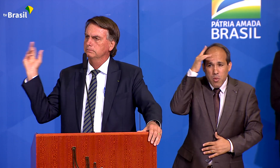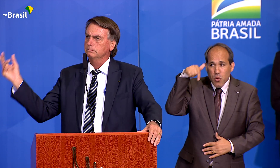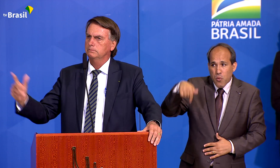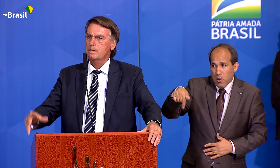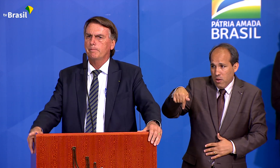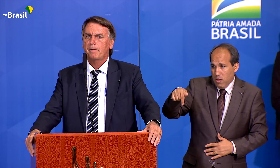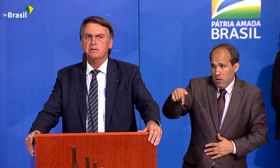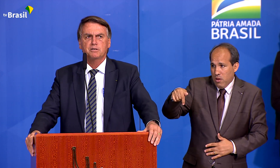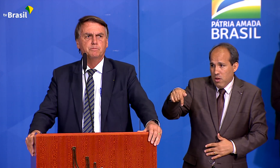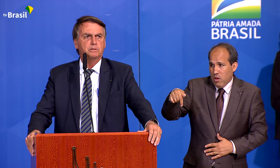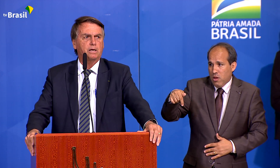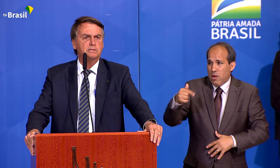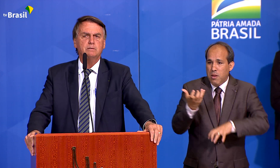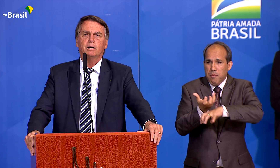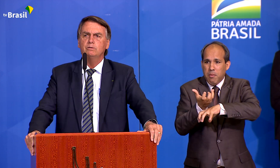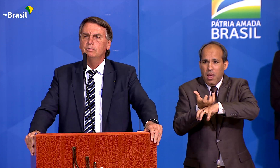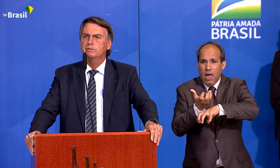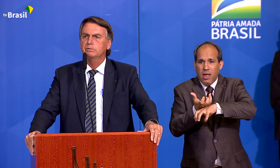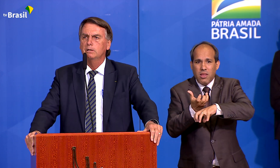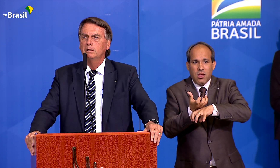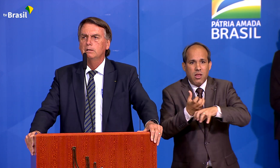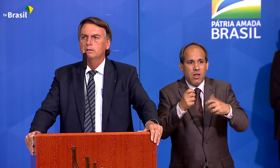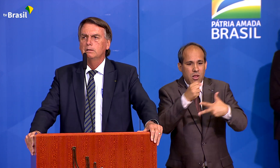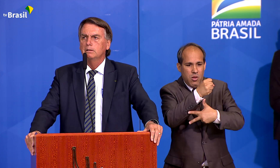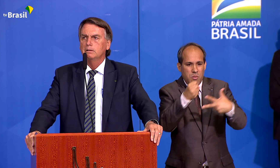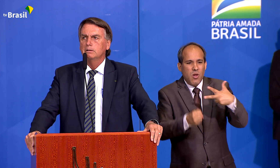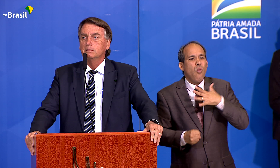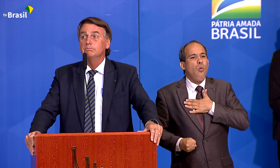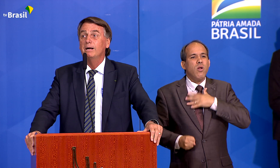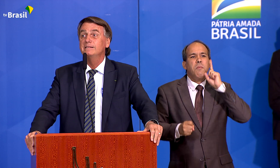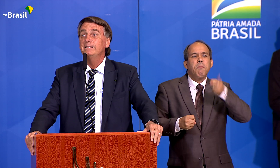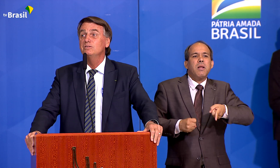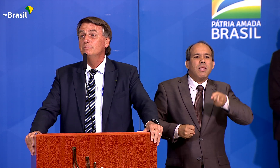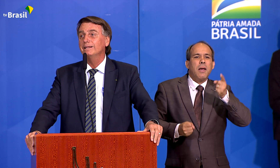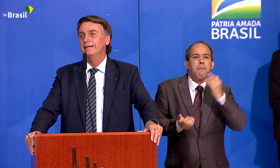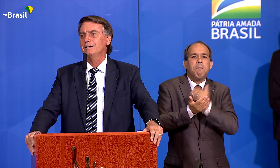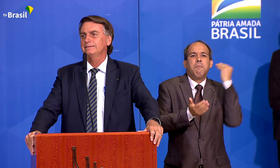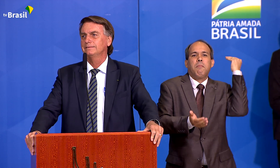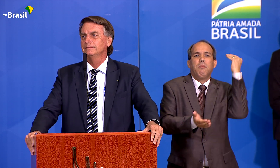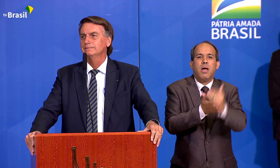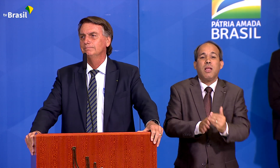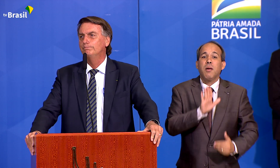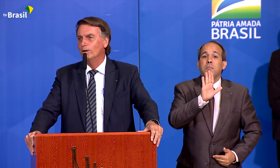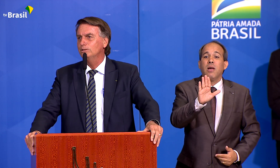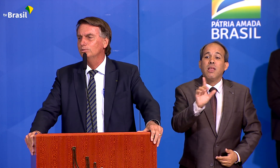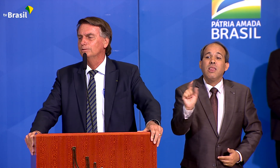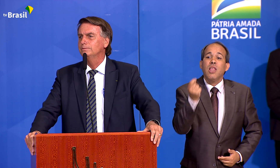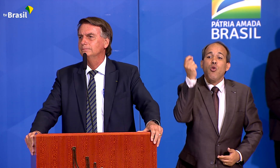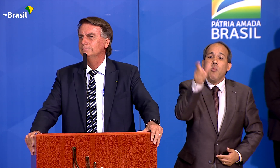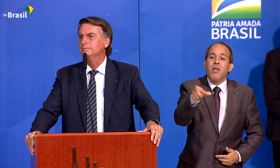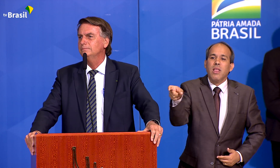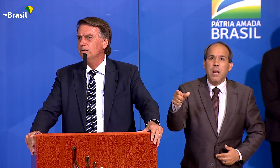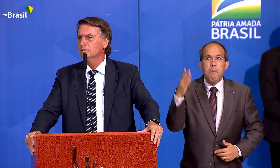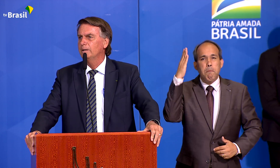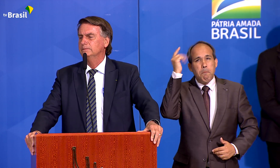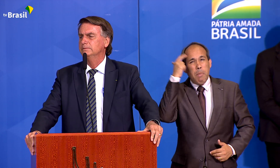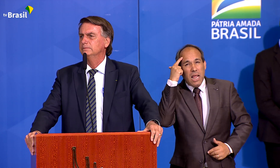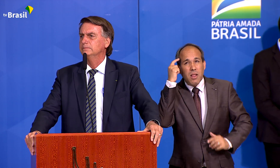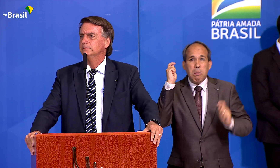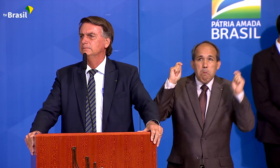aqui nessa praça três poderes que mandou muito é mas nenhuma delas podem tudo